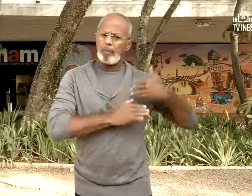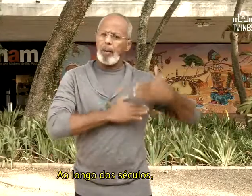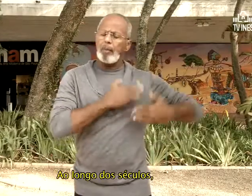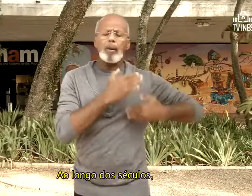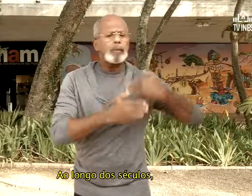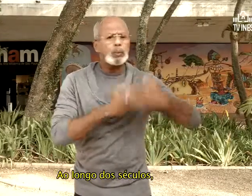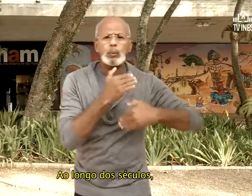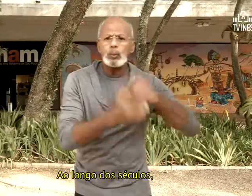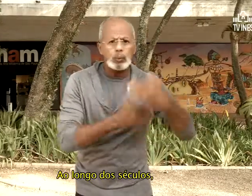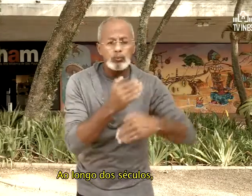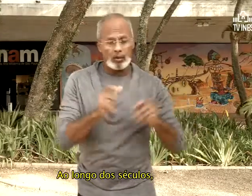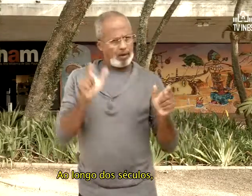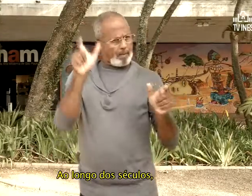Ao longo dos séculos,